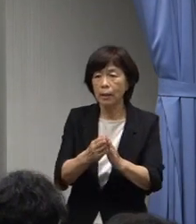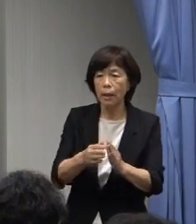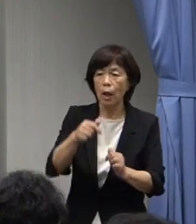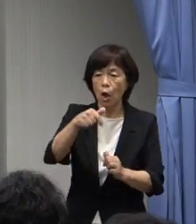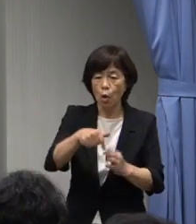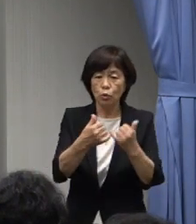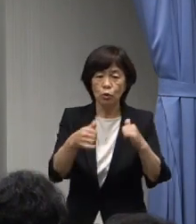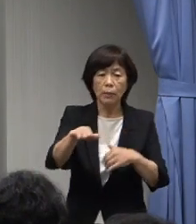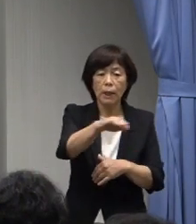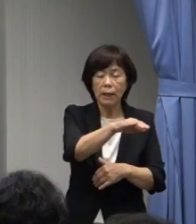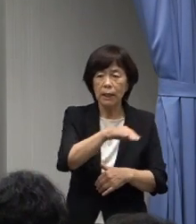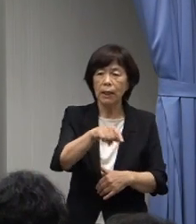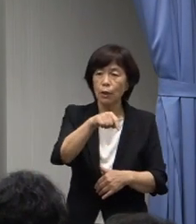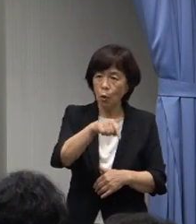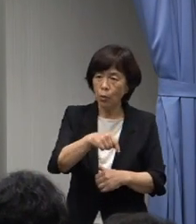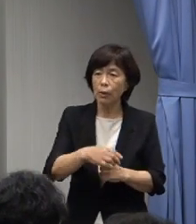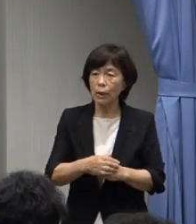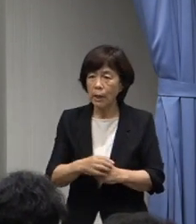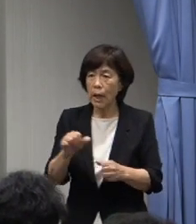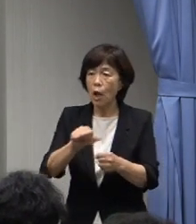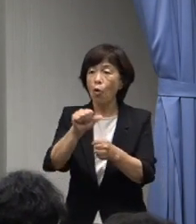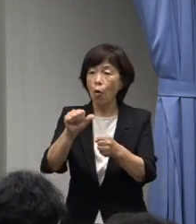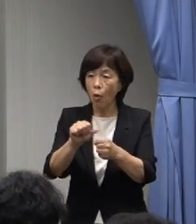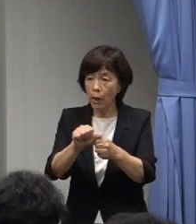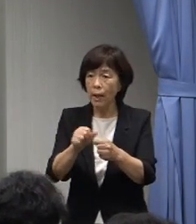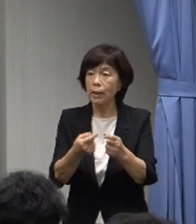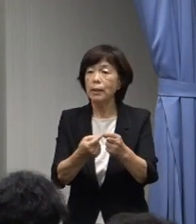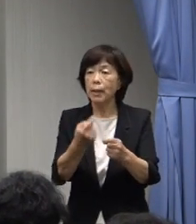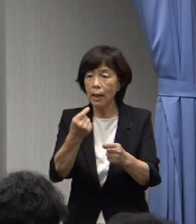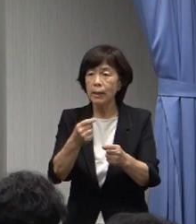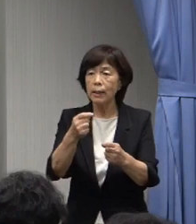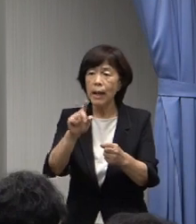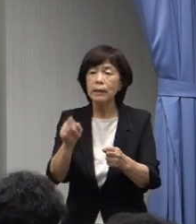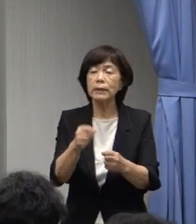民の国にとって、この5年を機に自然災害